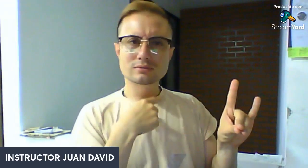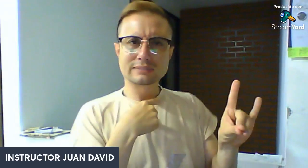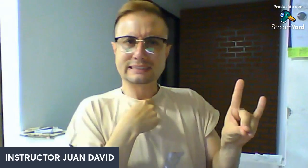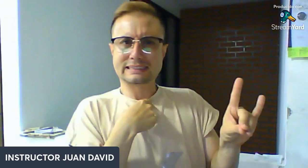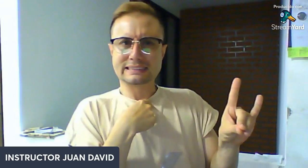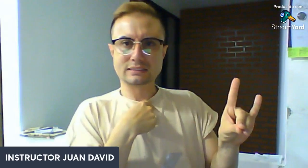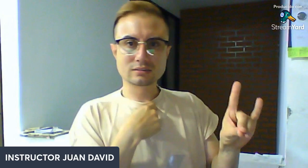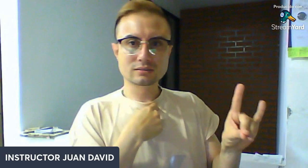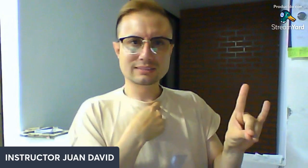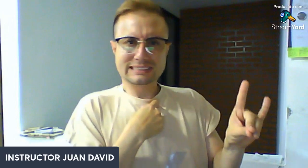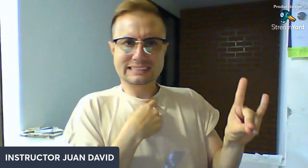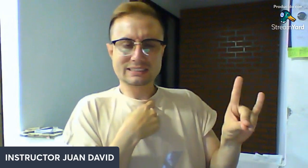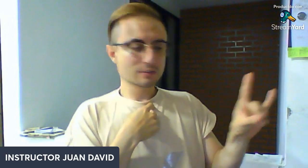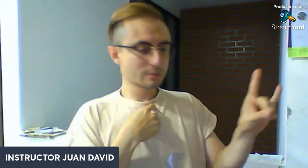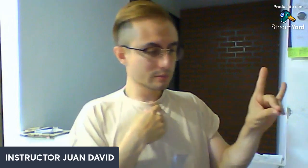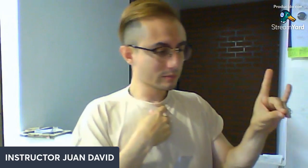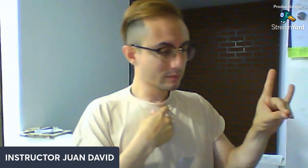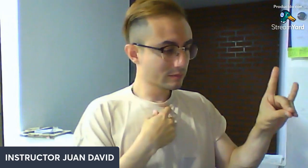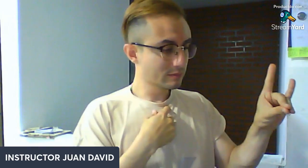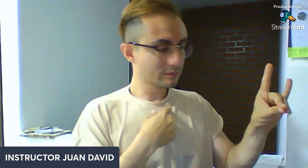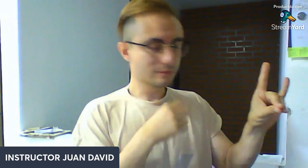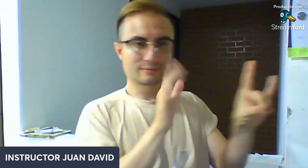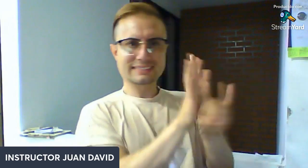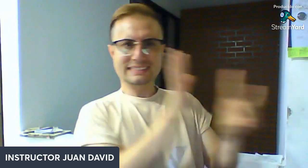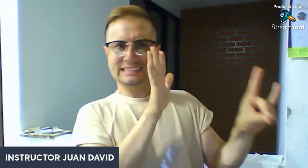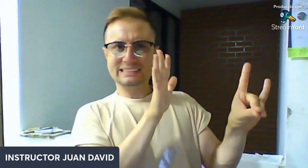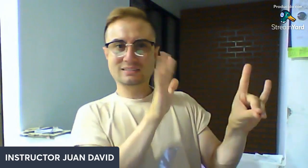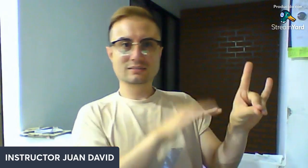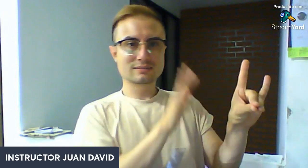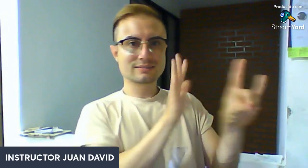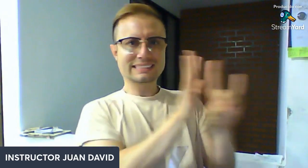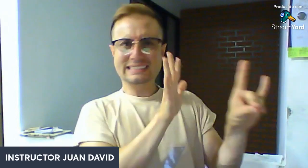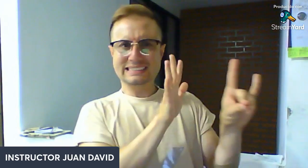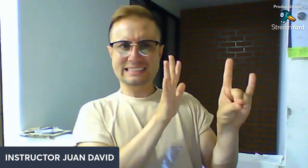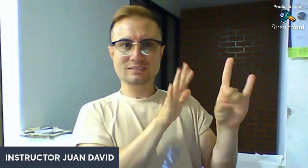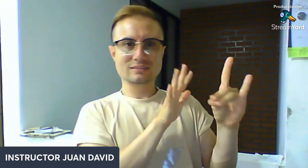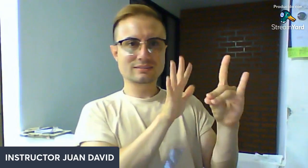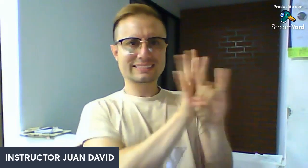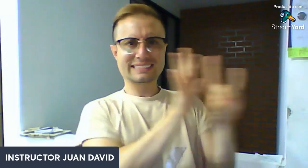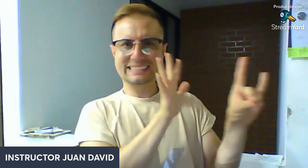así, sino así. Sí, entonces salvaje.